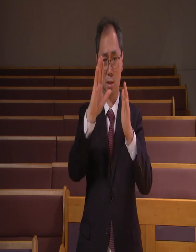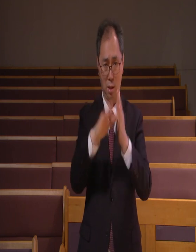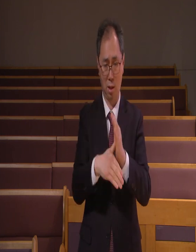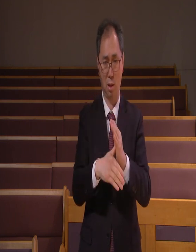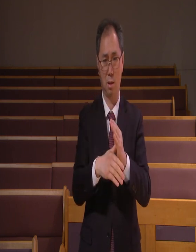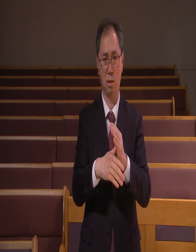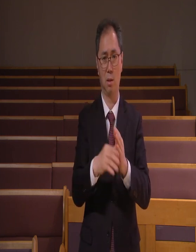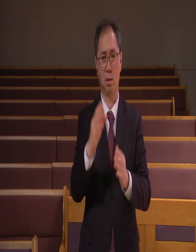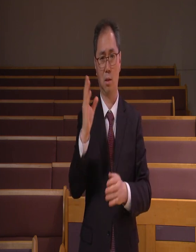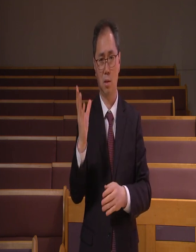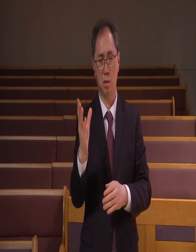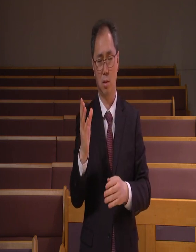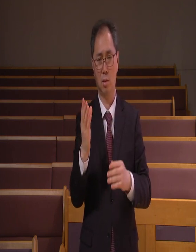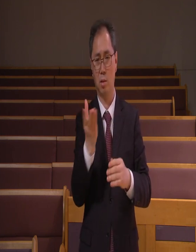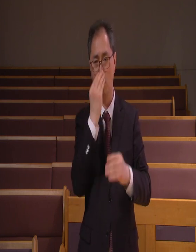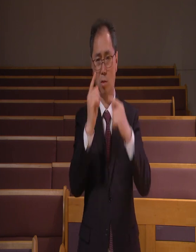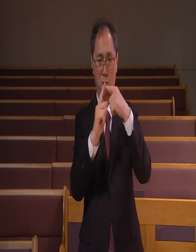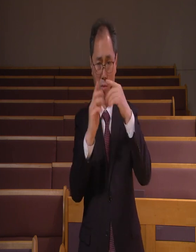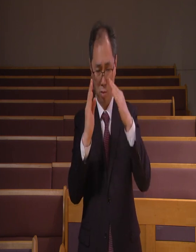성전 청결하실 그때에